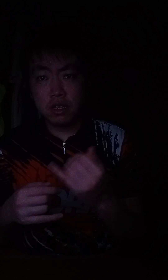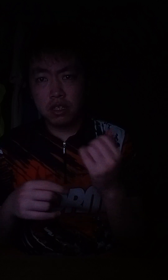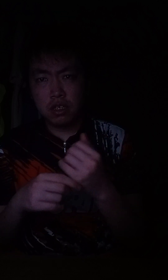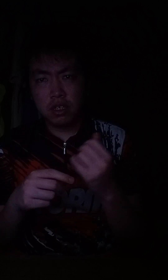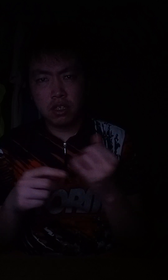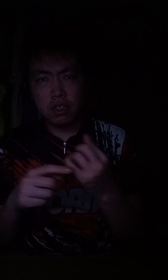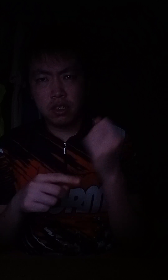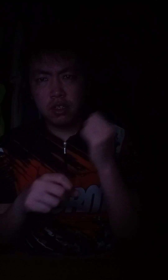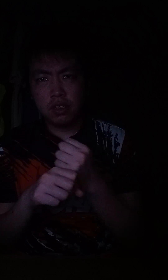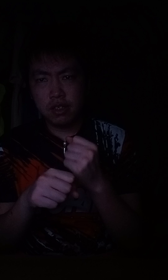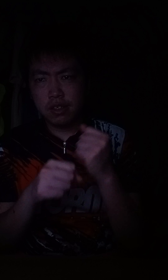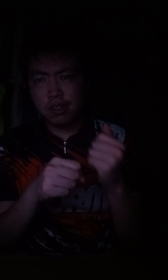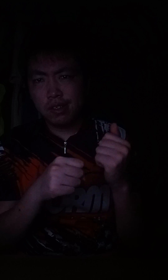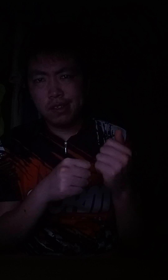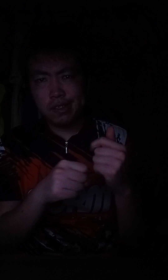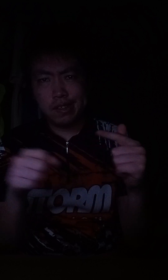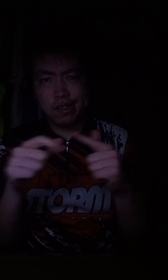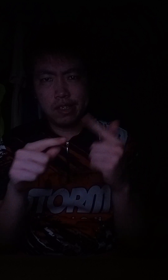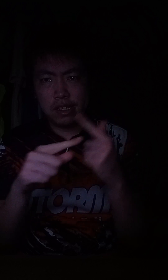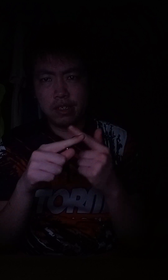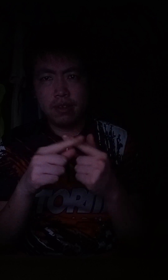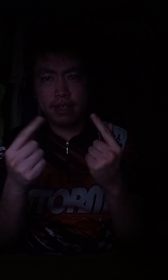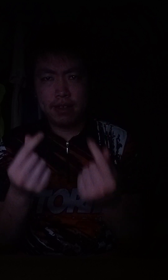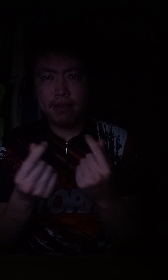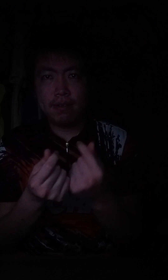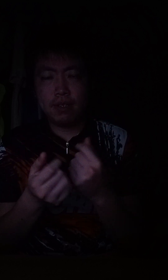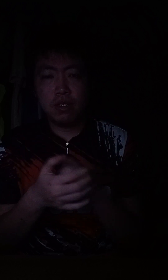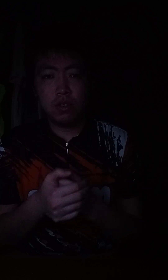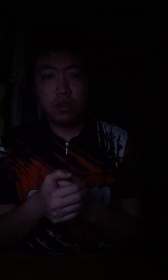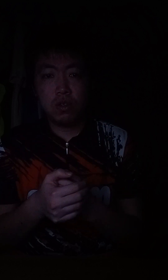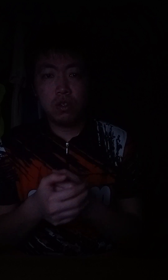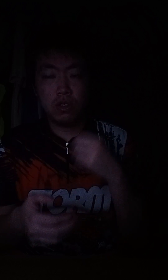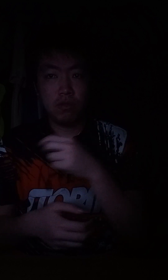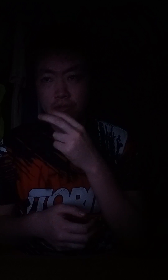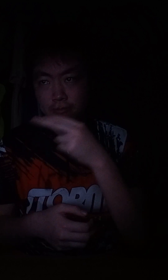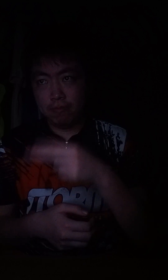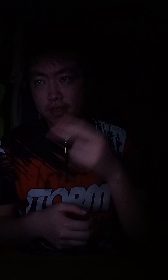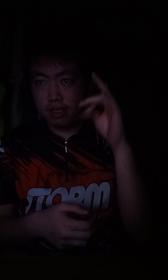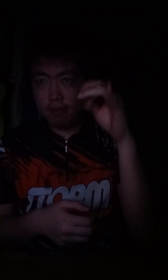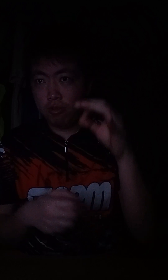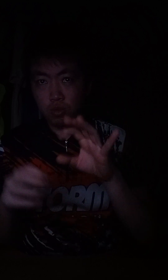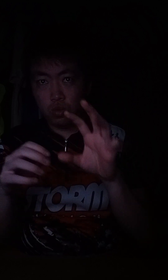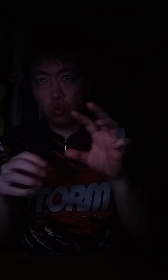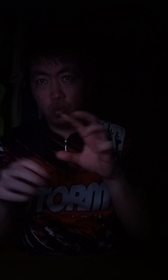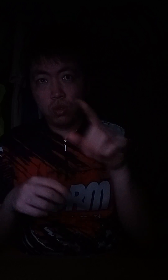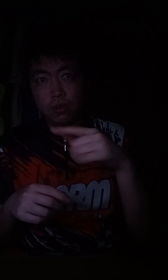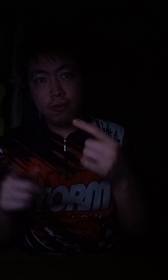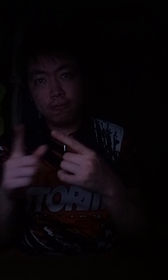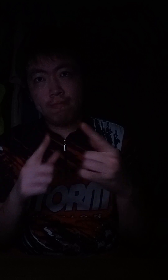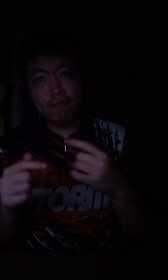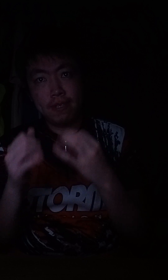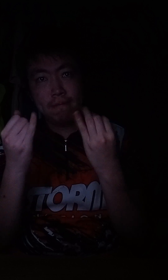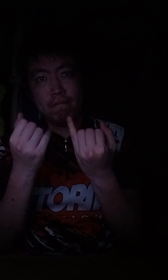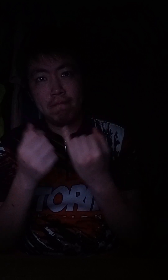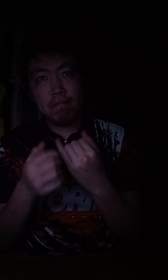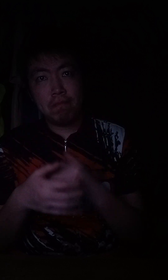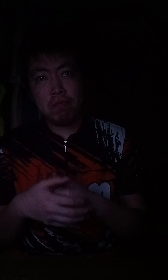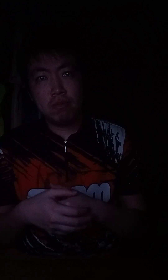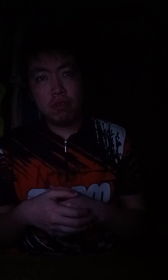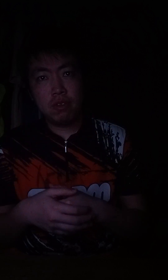들어갈 수 없게 만든 번지 방식입니다. 경찰과 지자체의 공중화장실 점검도 강화되고 있습니다. 열감지